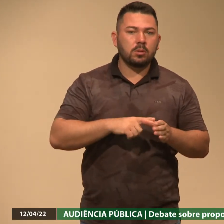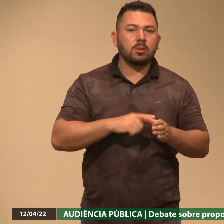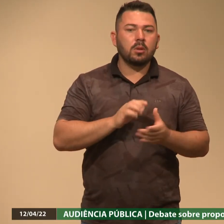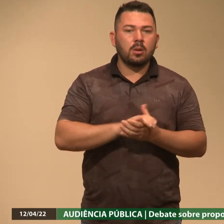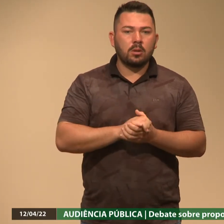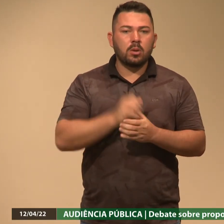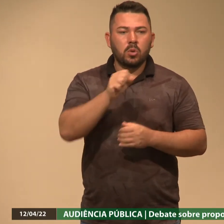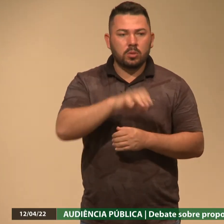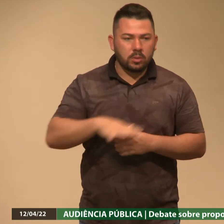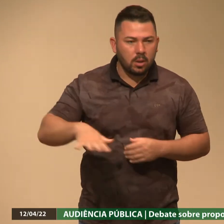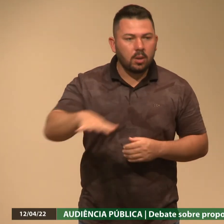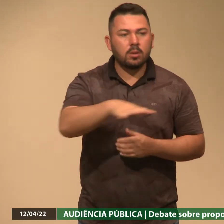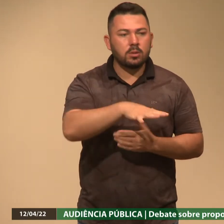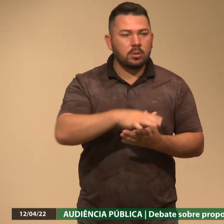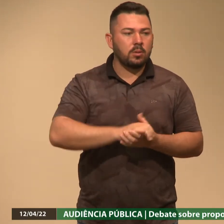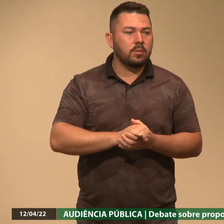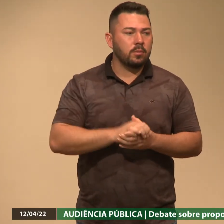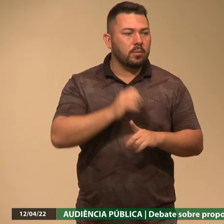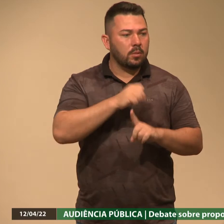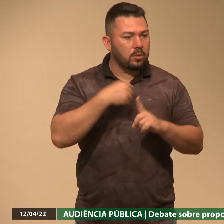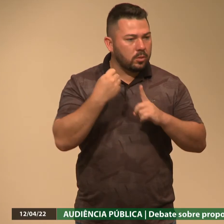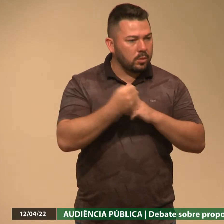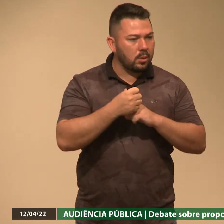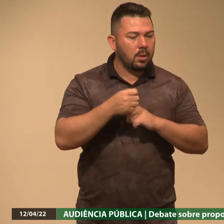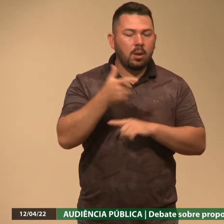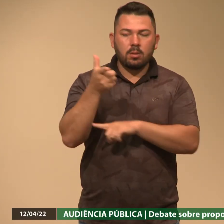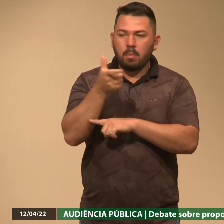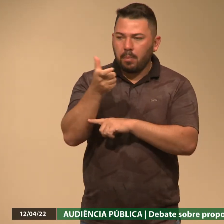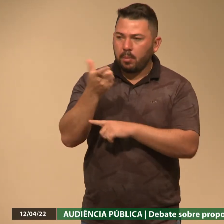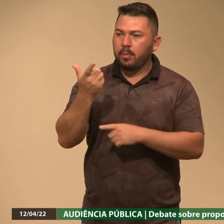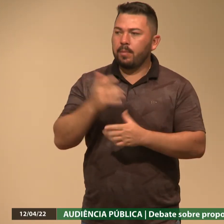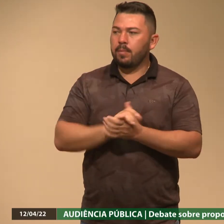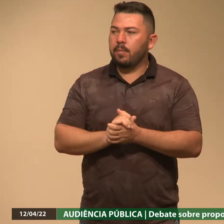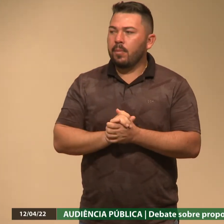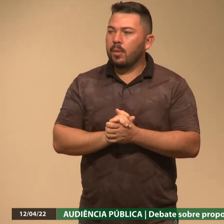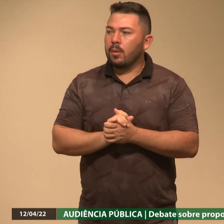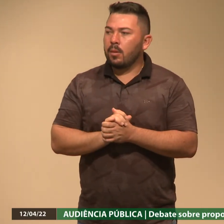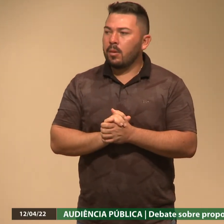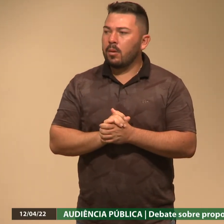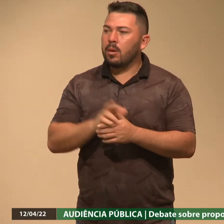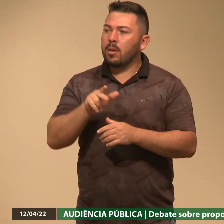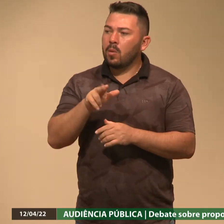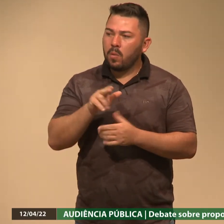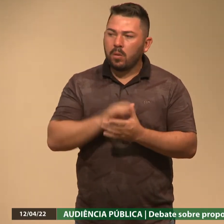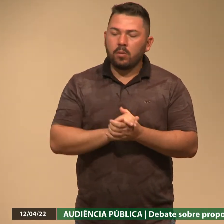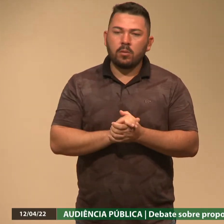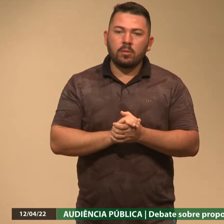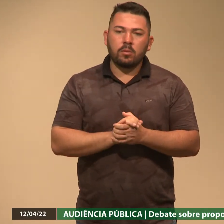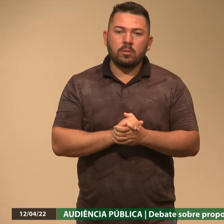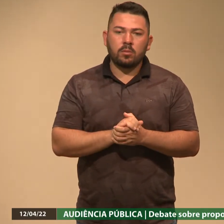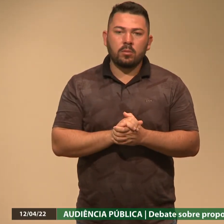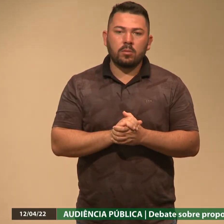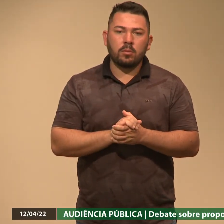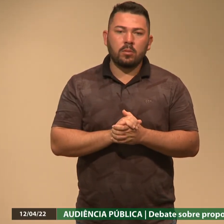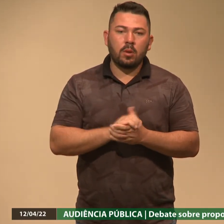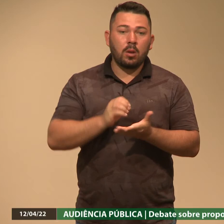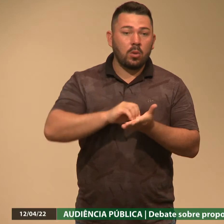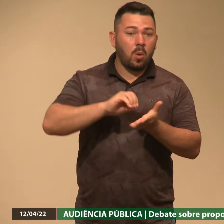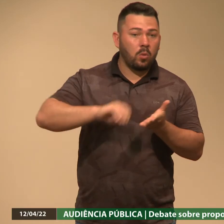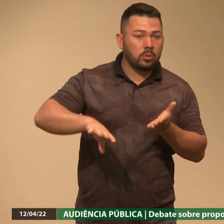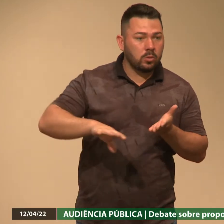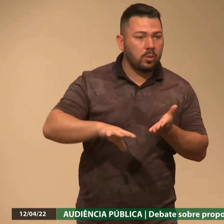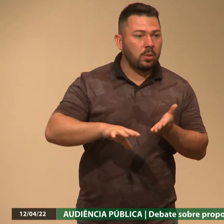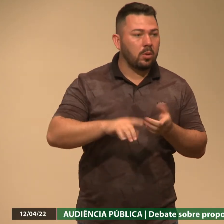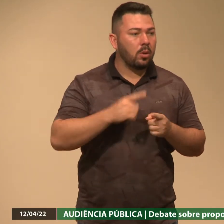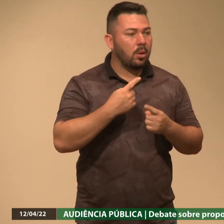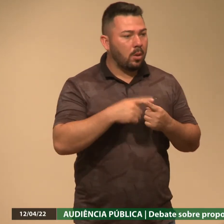nossa região do na sociedade de tiro e então da mesma forma não excluindo apenas é